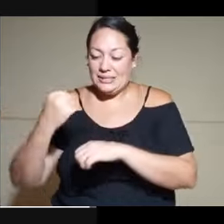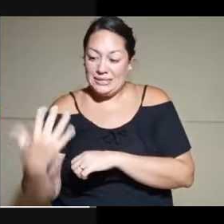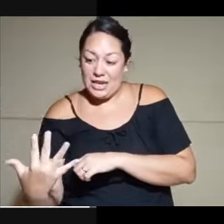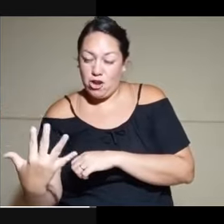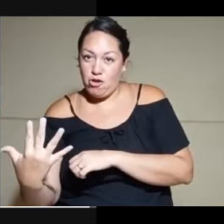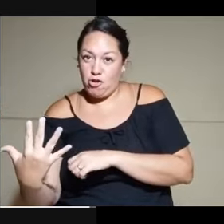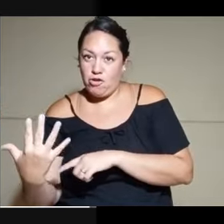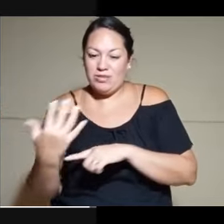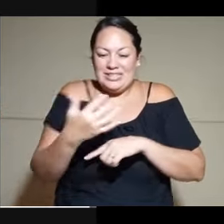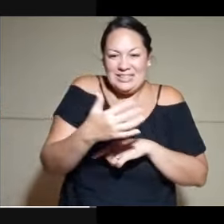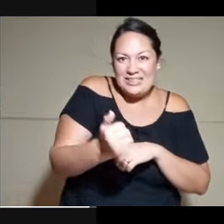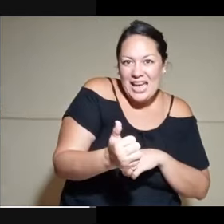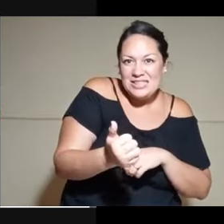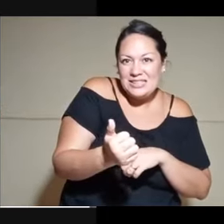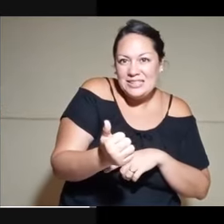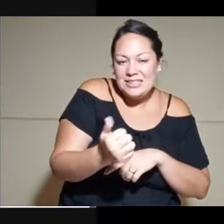nacimiento de 3 pares craneales.